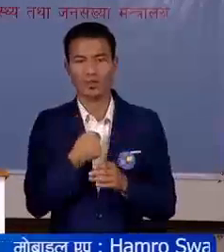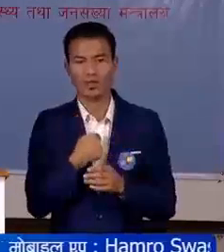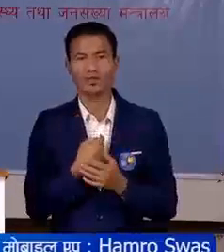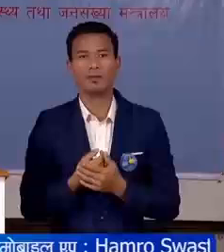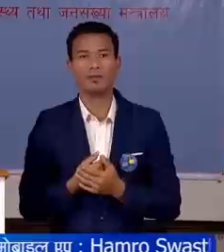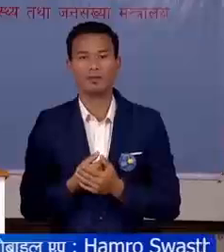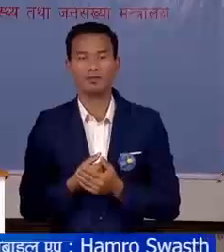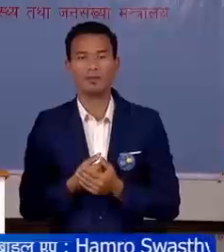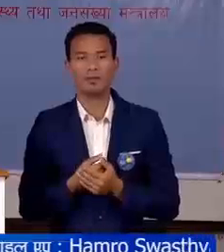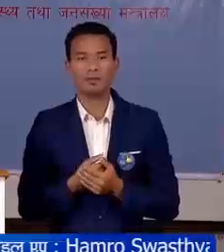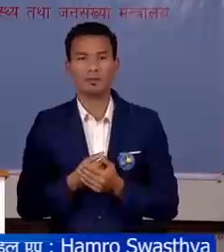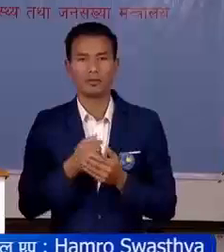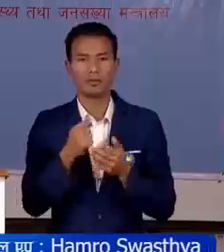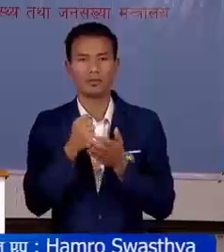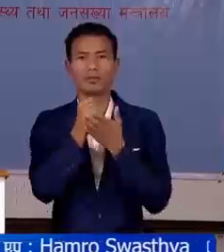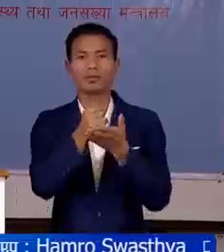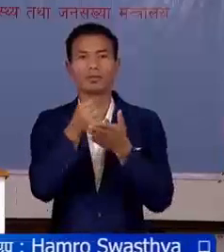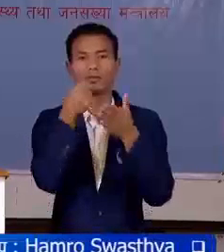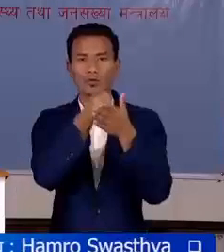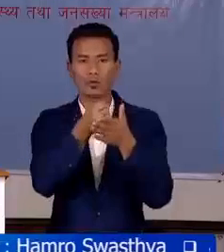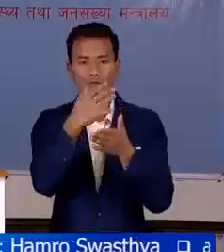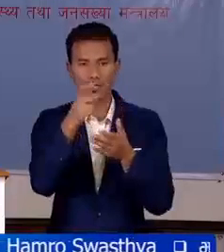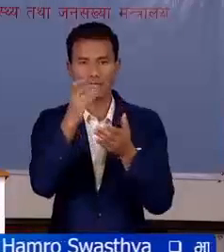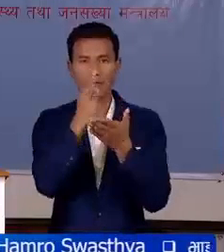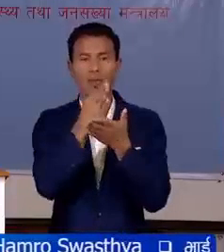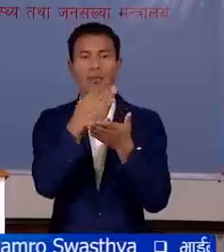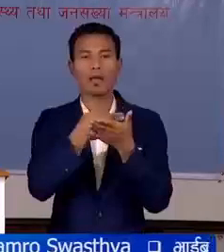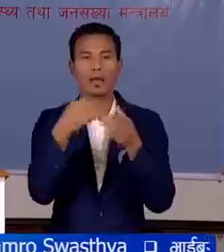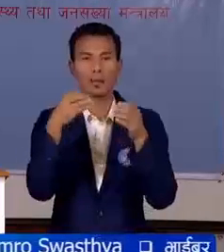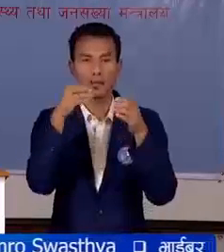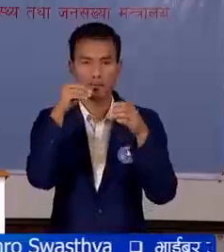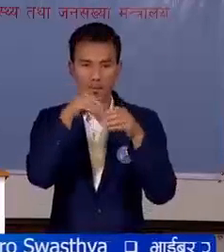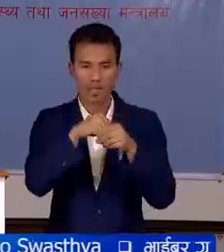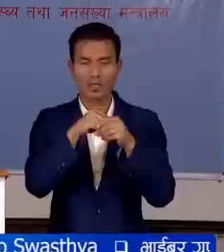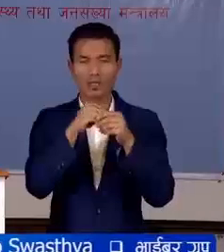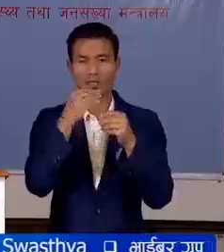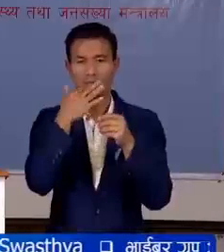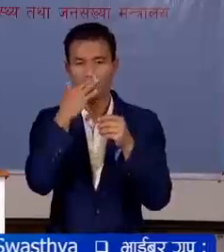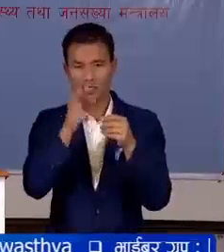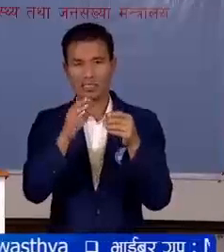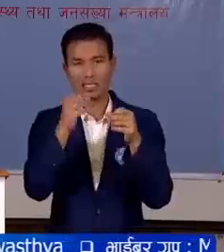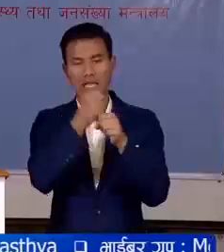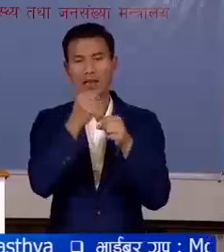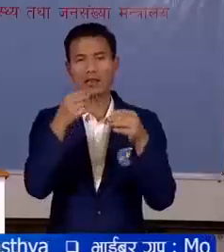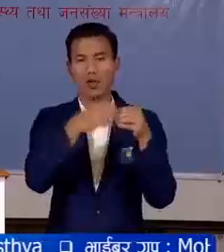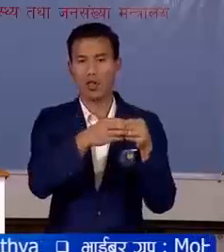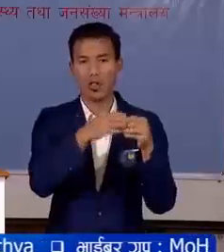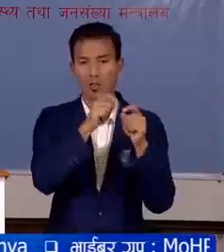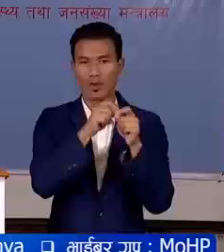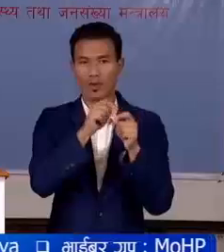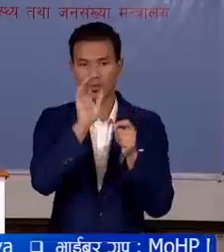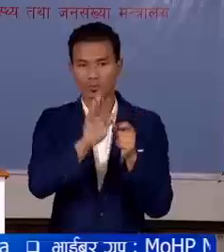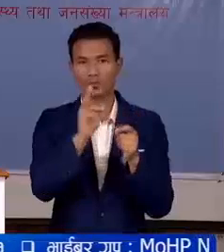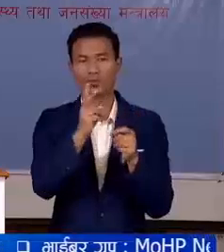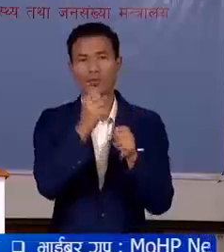टेवा पुगो स्वनेर विवाग बित्रेवडा निश्चित कारे दल पनी बनाया गचु र